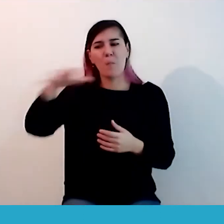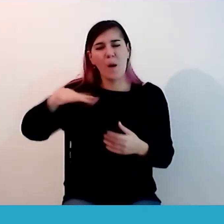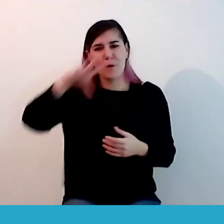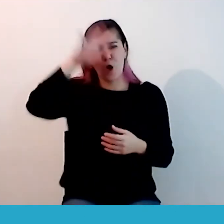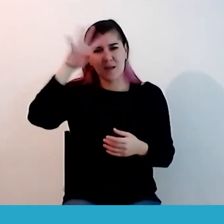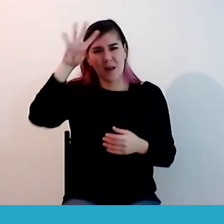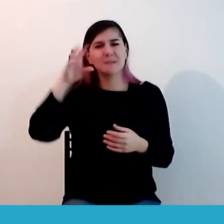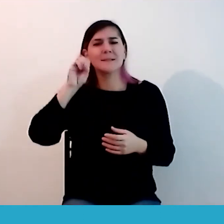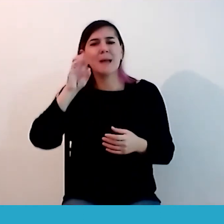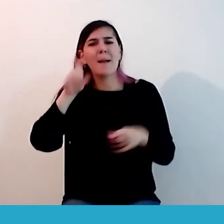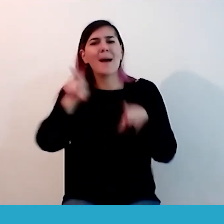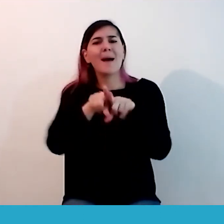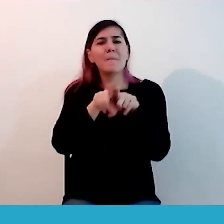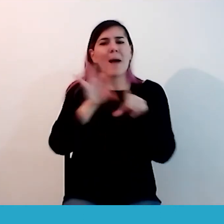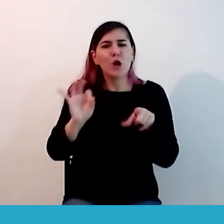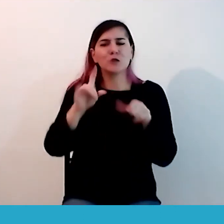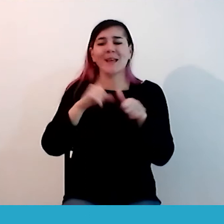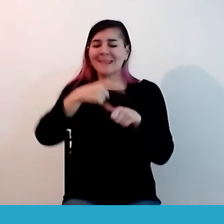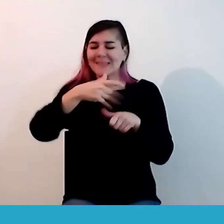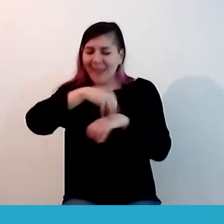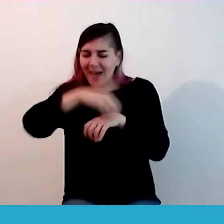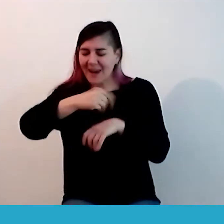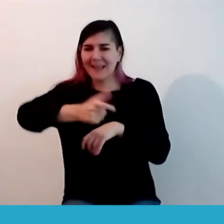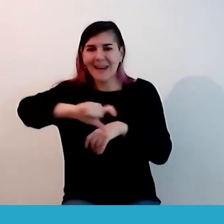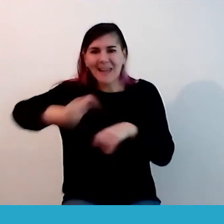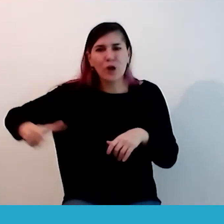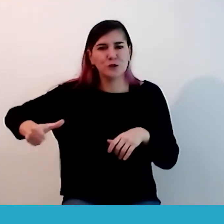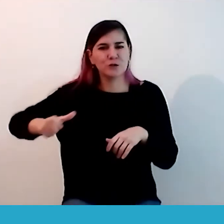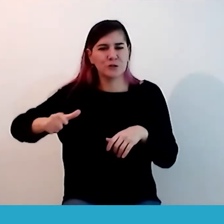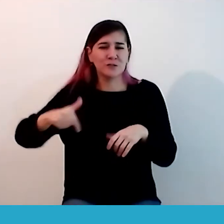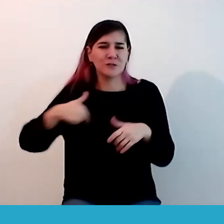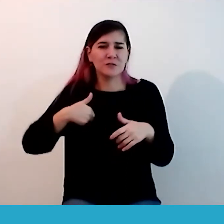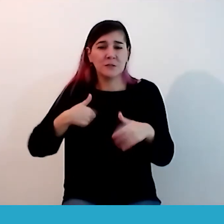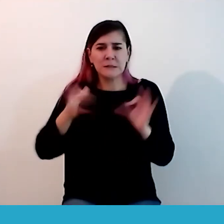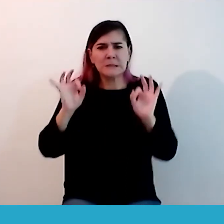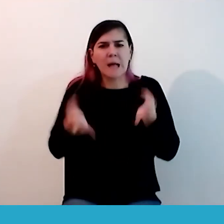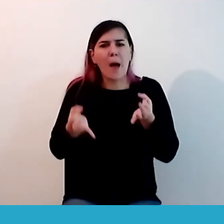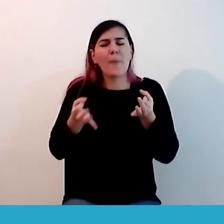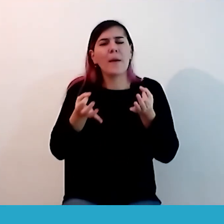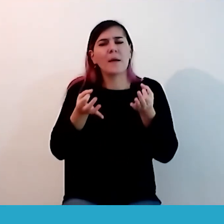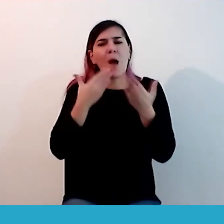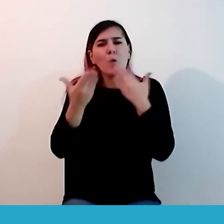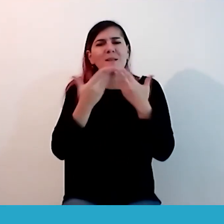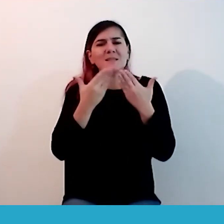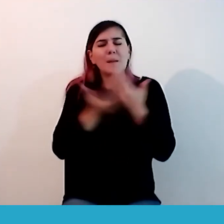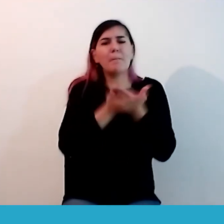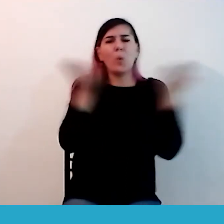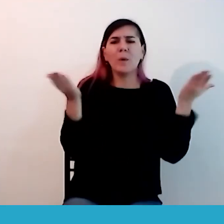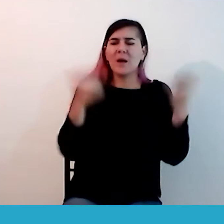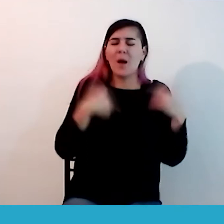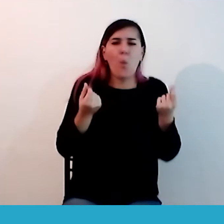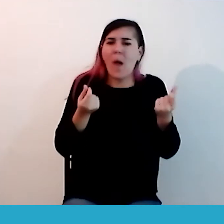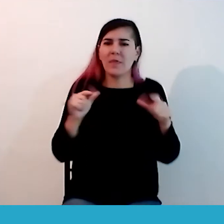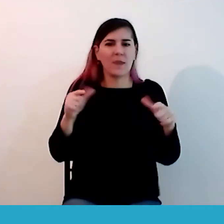quienes llaman hermanos a la tierra y los ríos. Por lo expuesto, considera que esta audiencia pública carece de toda validez, debiendo las autoridades